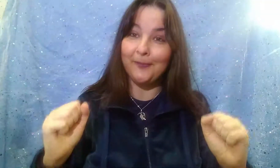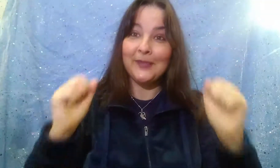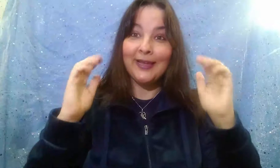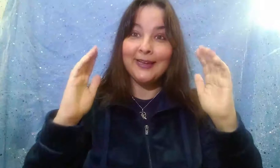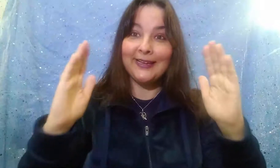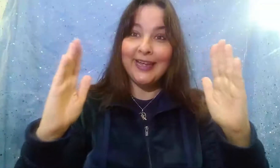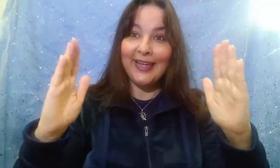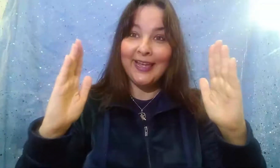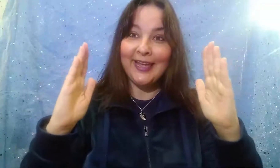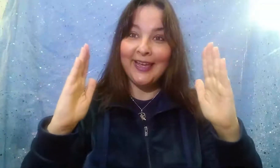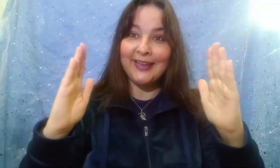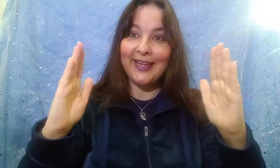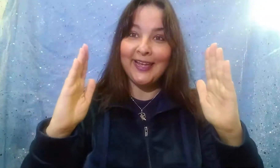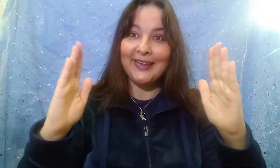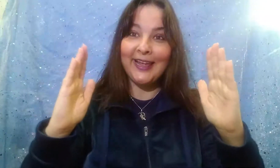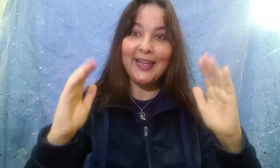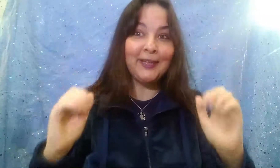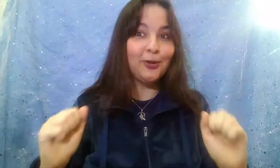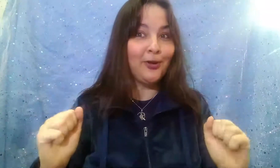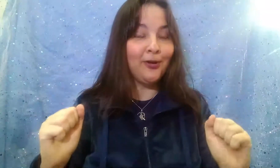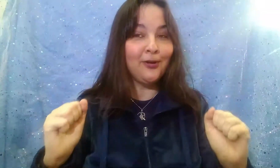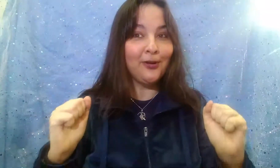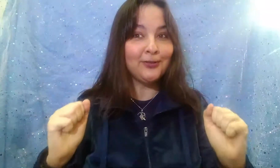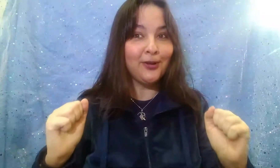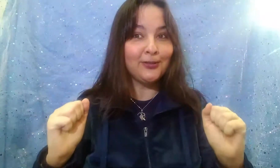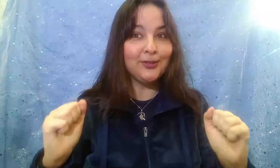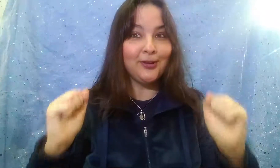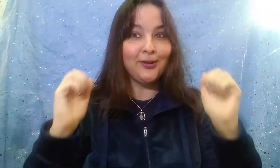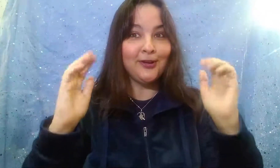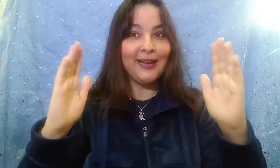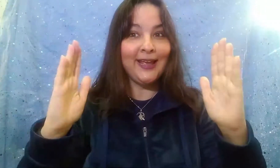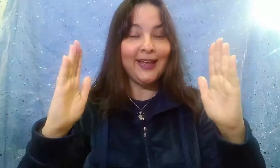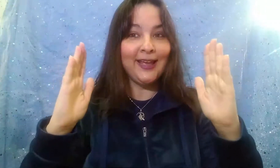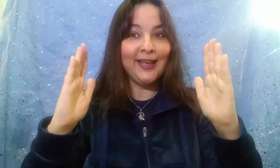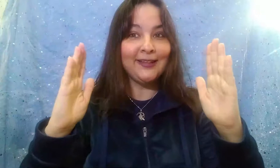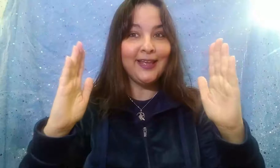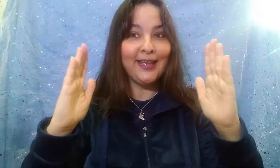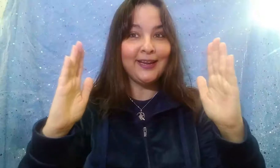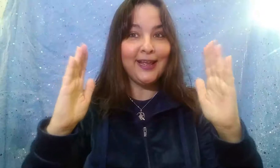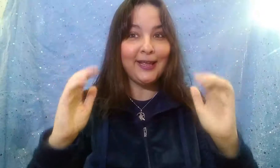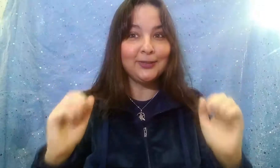Lófilo branco caiu no